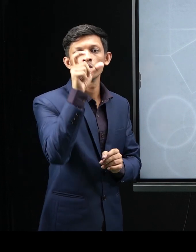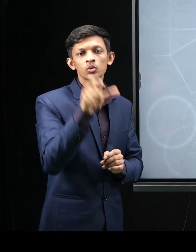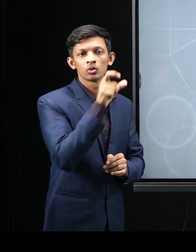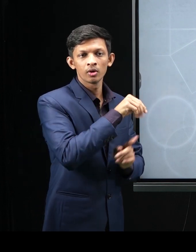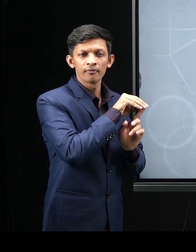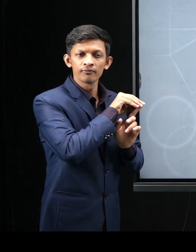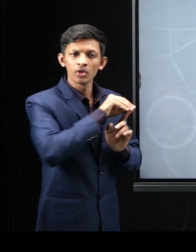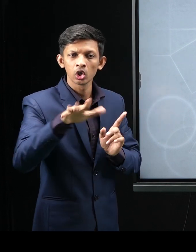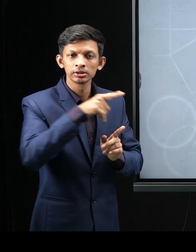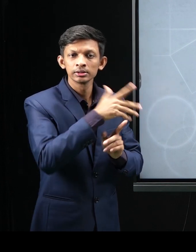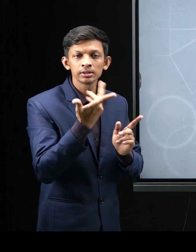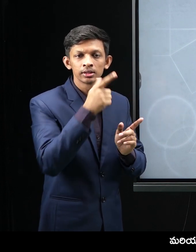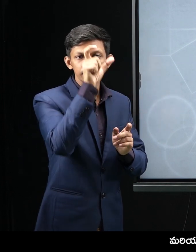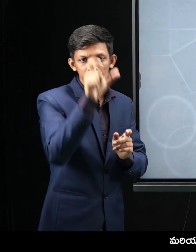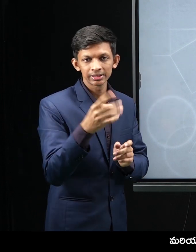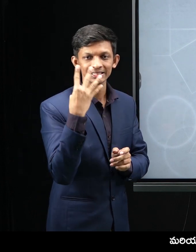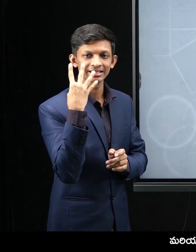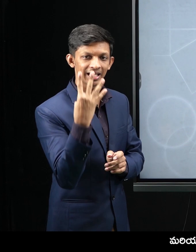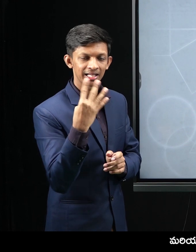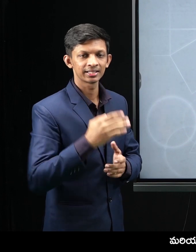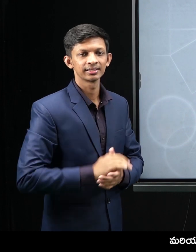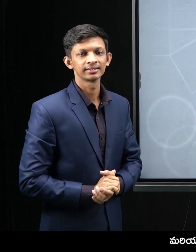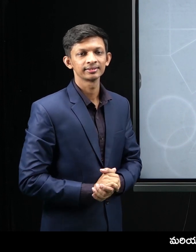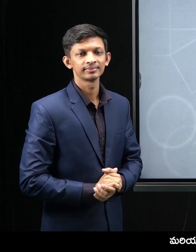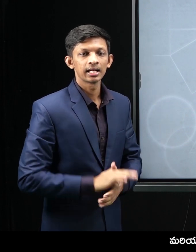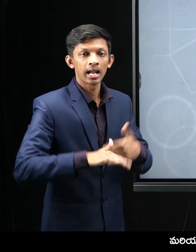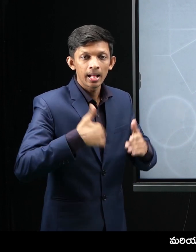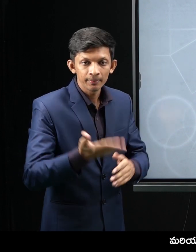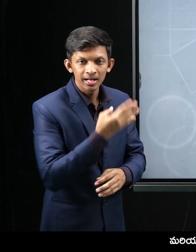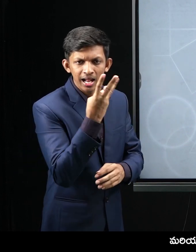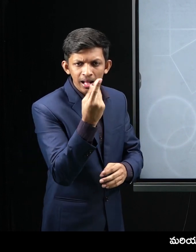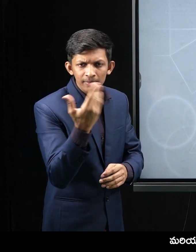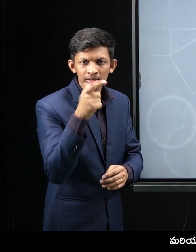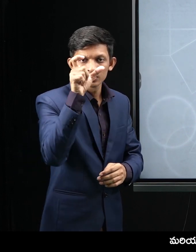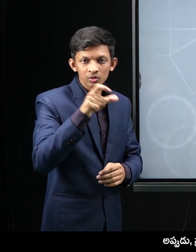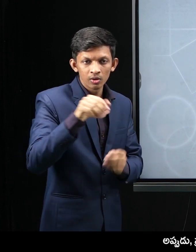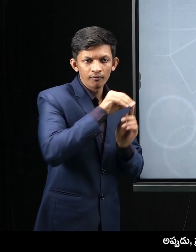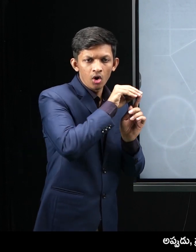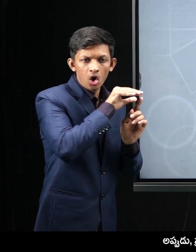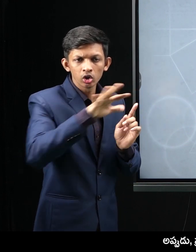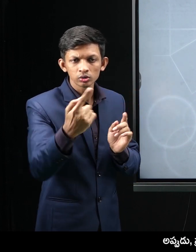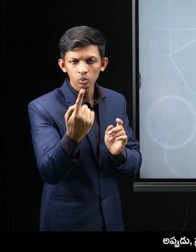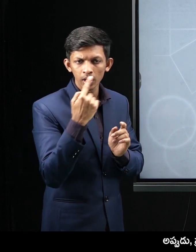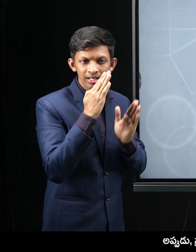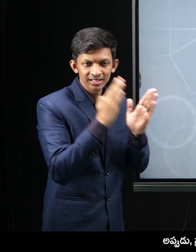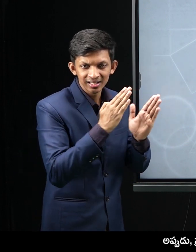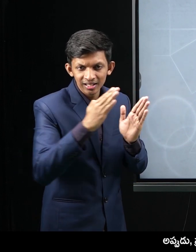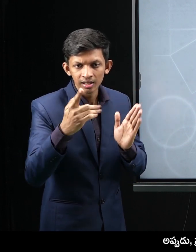వ్యక్తులు ప్రభావితమయ్యారు మరియు ఇది నలుగురికి వ్యాపిస్తుంది మరియు మొదలైనవి. అప్పుడు ప్రతి దశలో